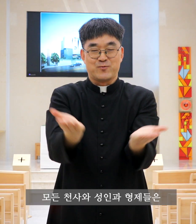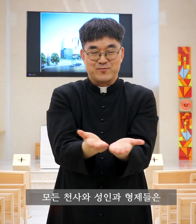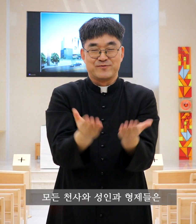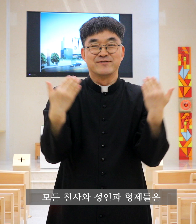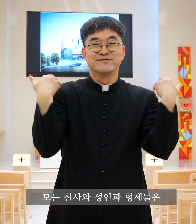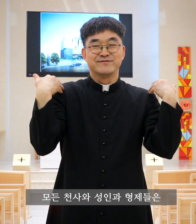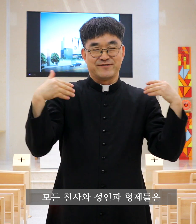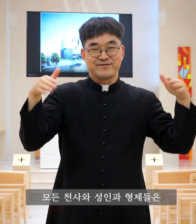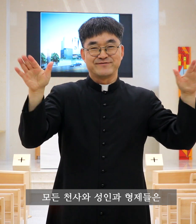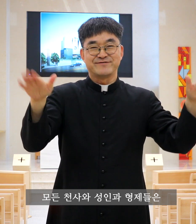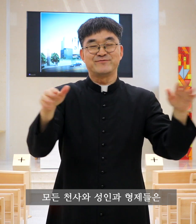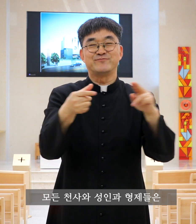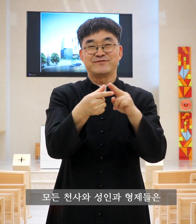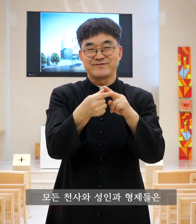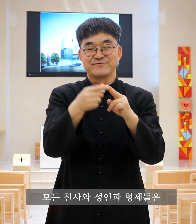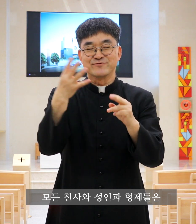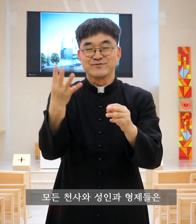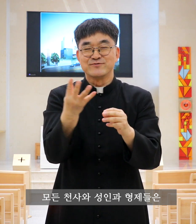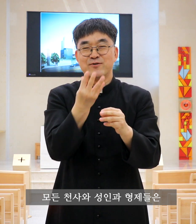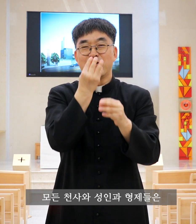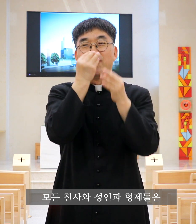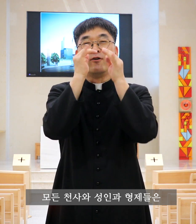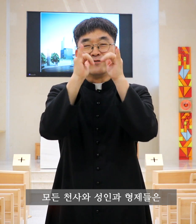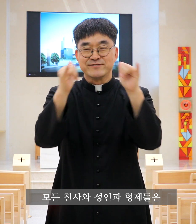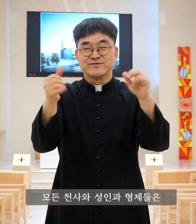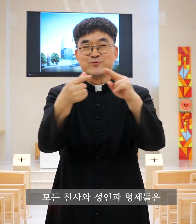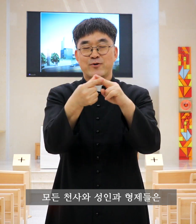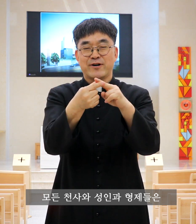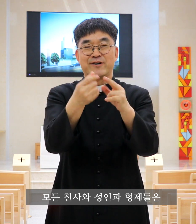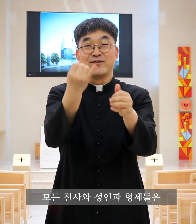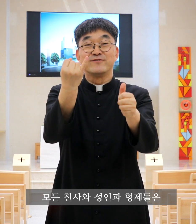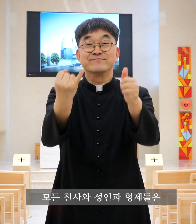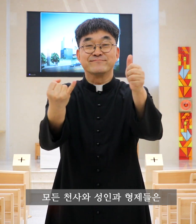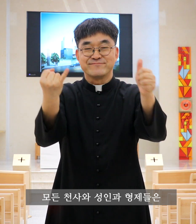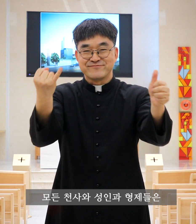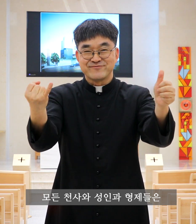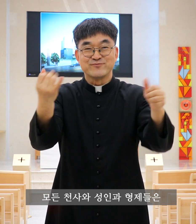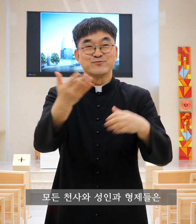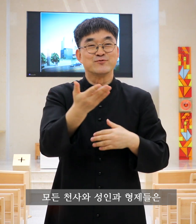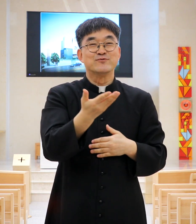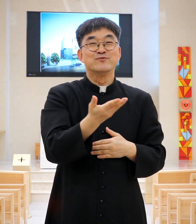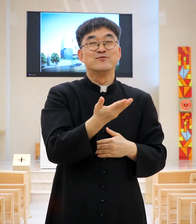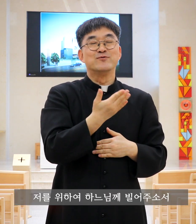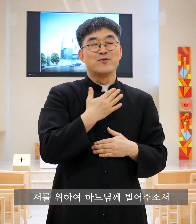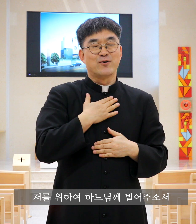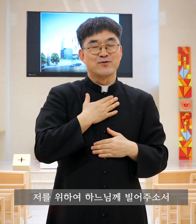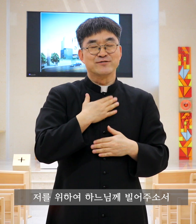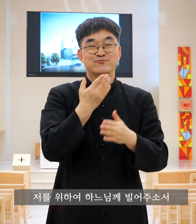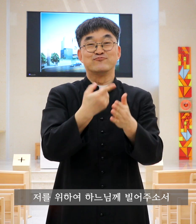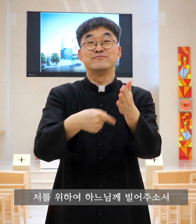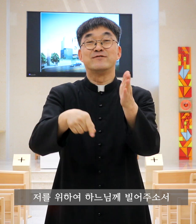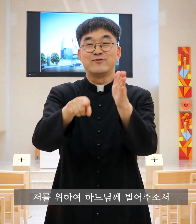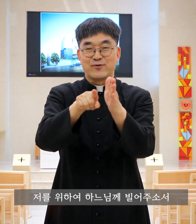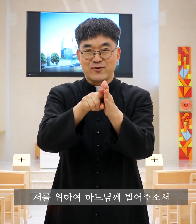천사와 성인과 형제들은 저를 위하여